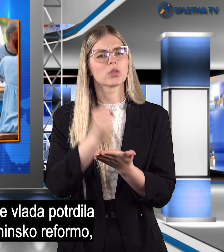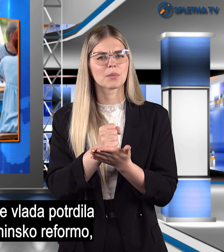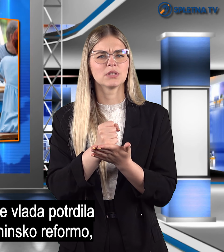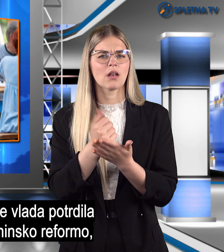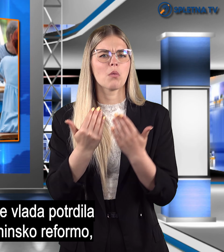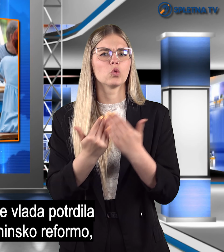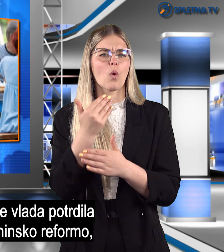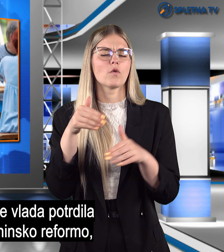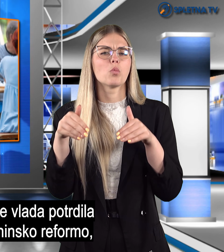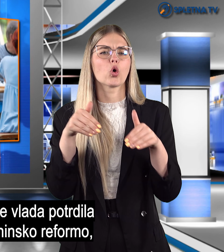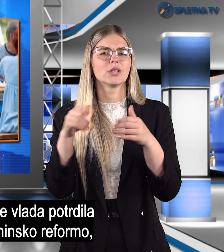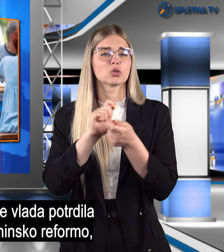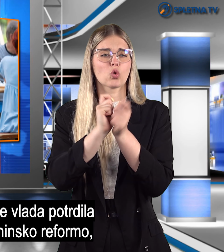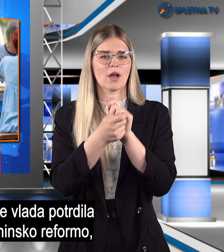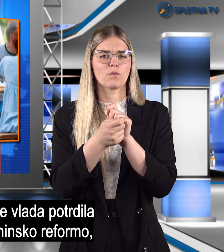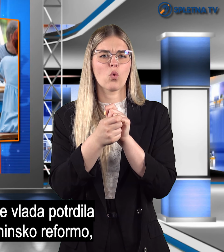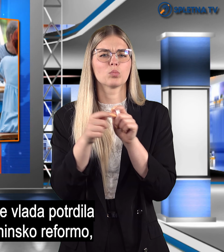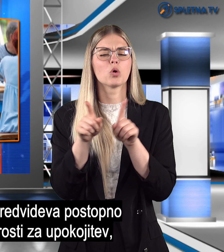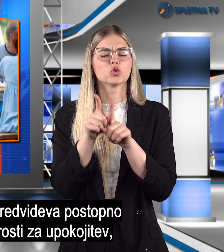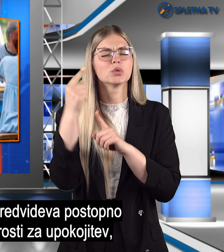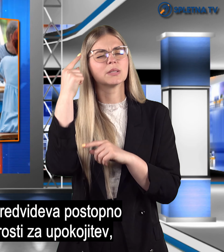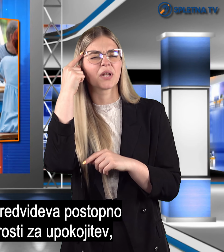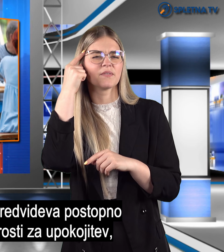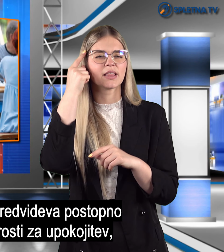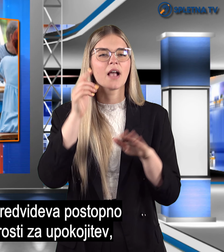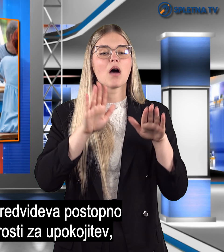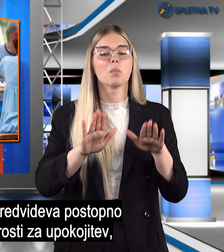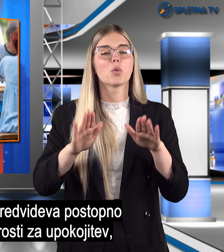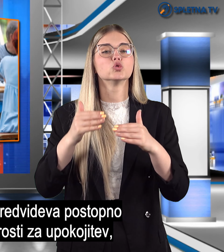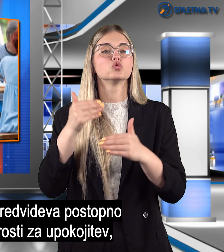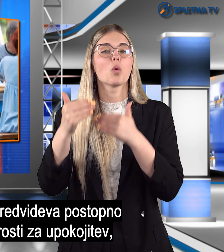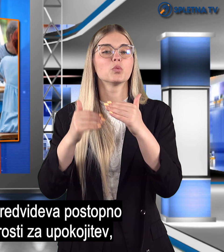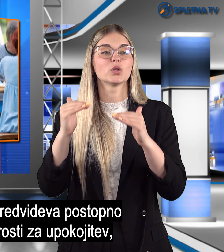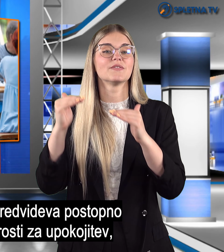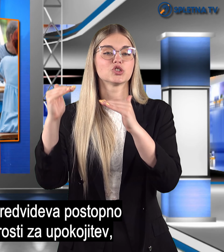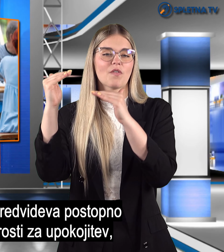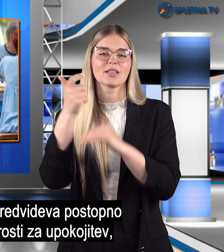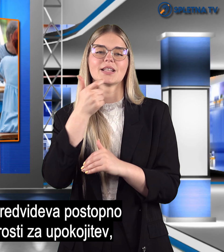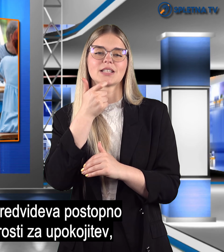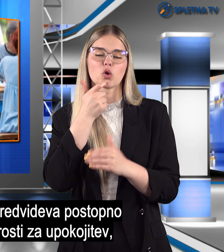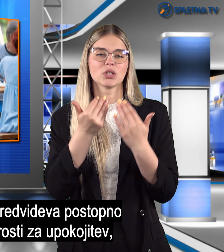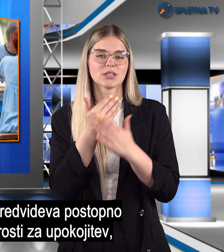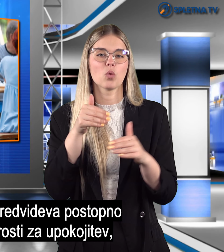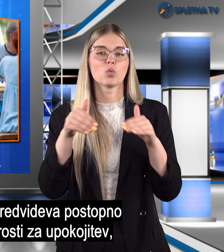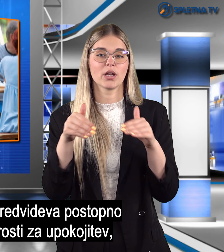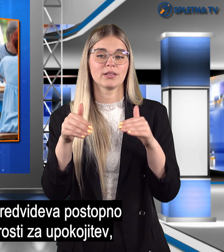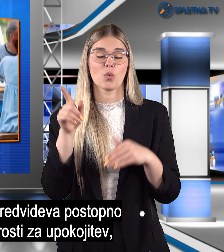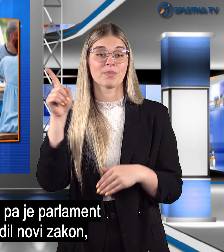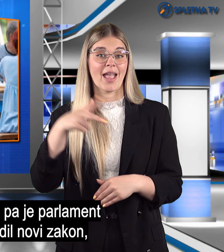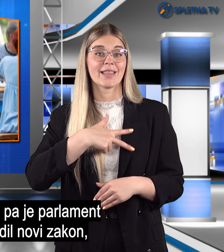novo pokojninsko reformo, ki med drugim predvideva postopno zviševanje starosti za upokojitev. Na